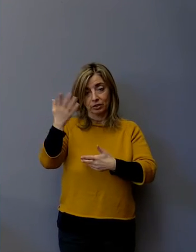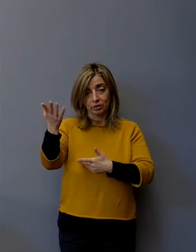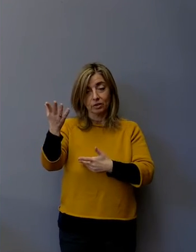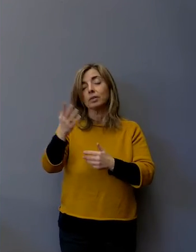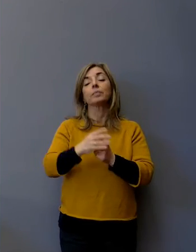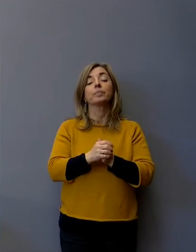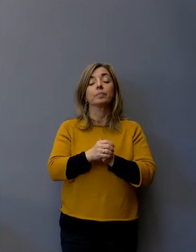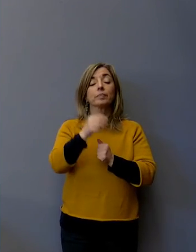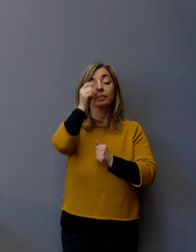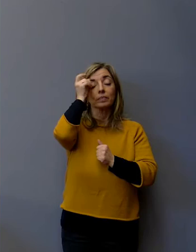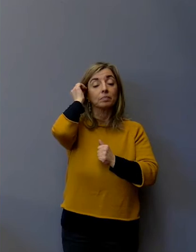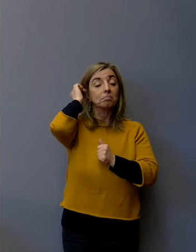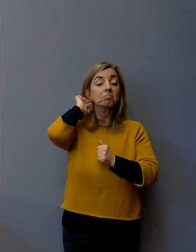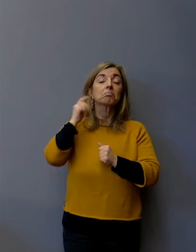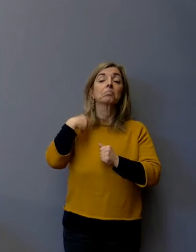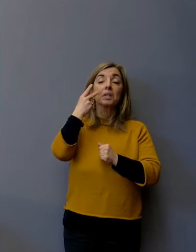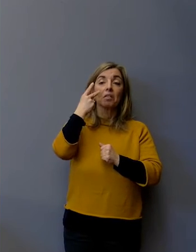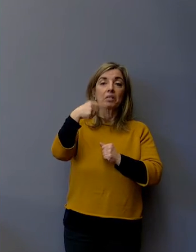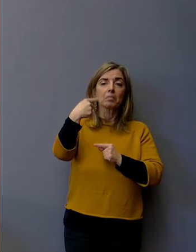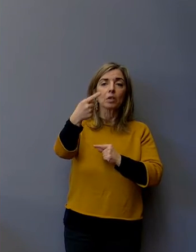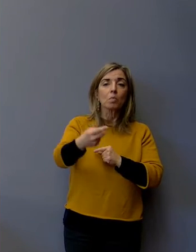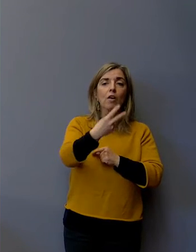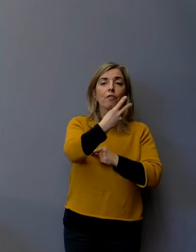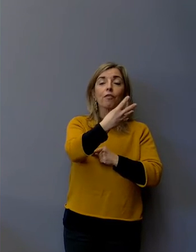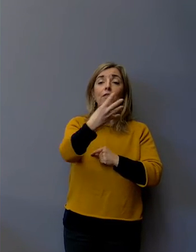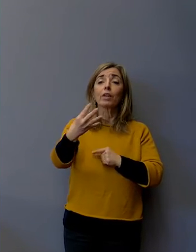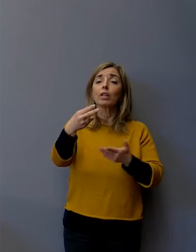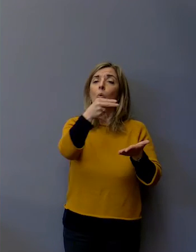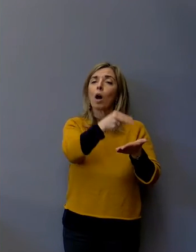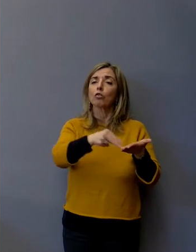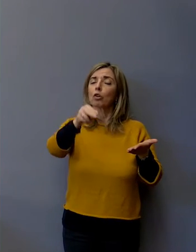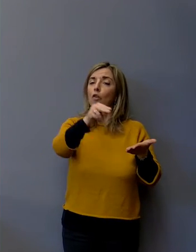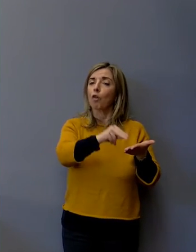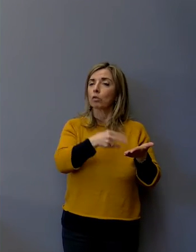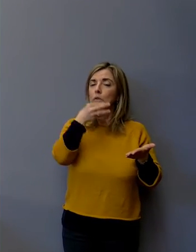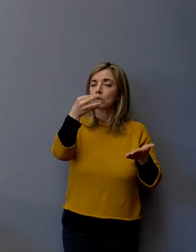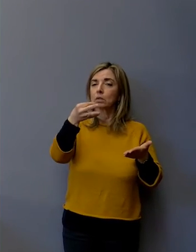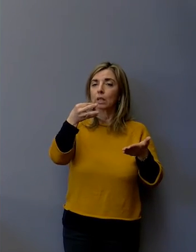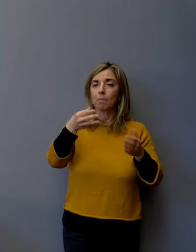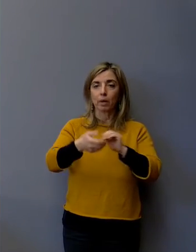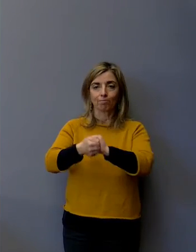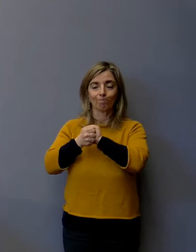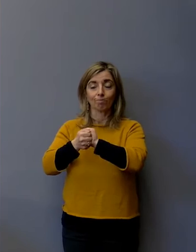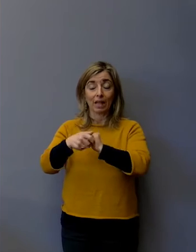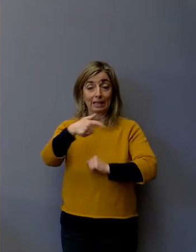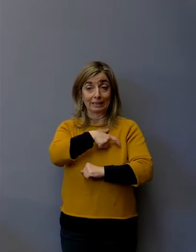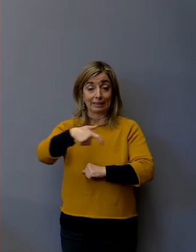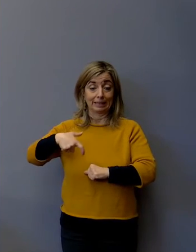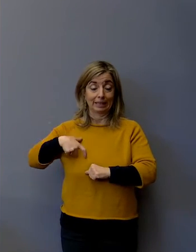come i 24 voti siano sempre rimasti solidali col sindaco probabilmente tema la